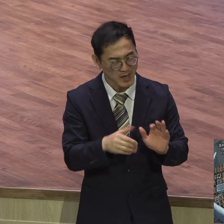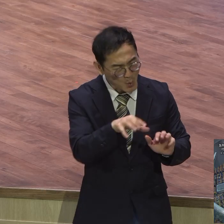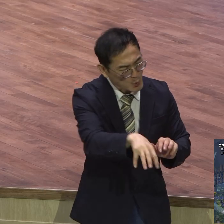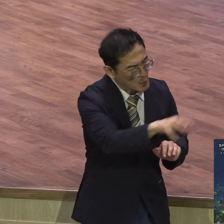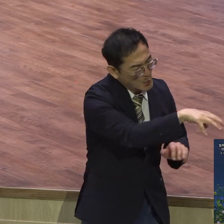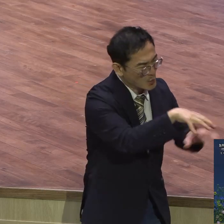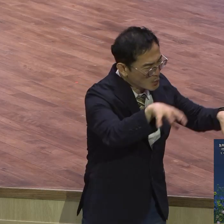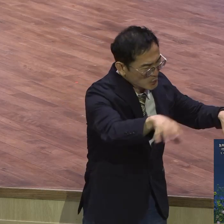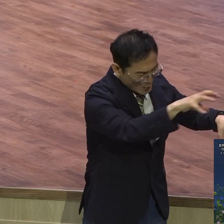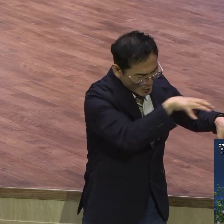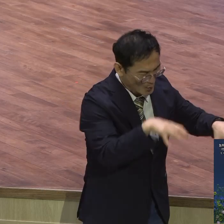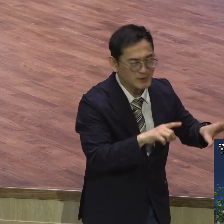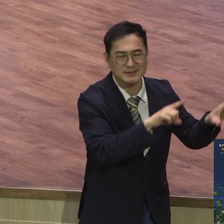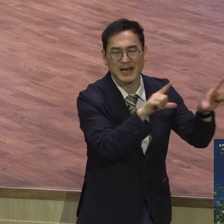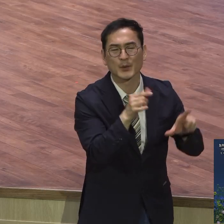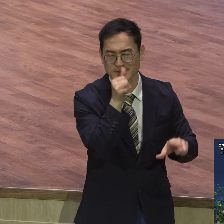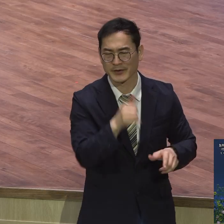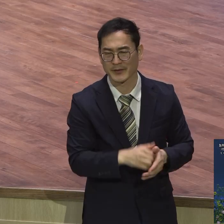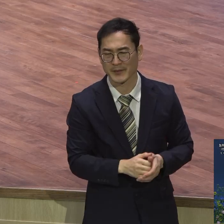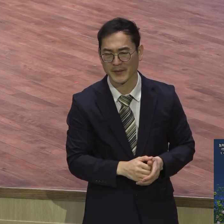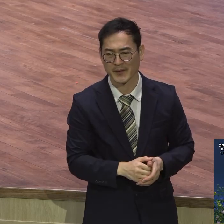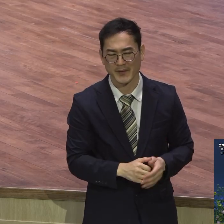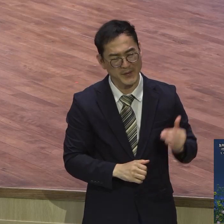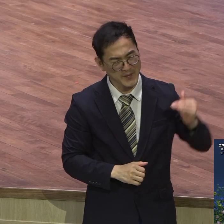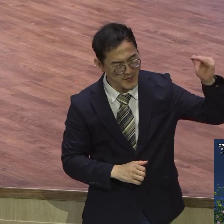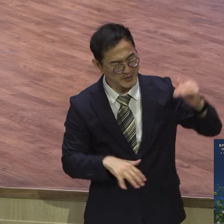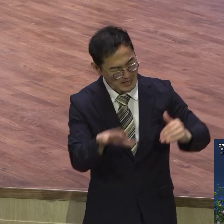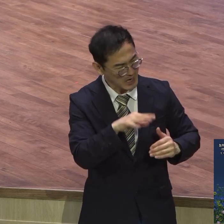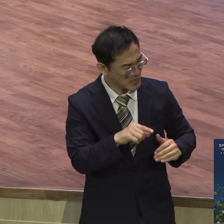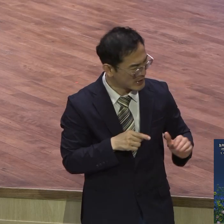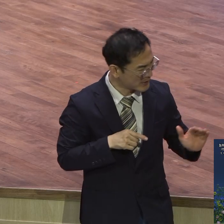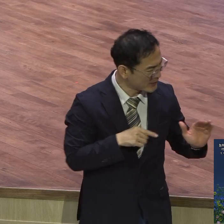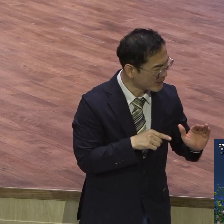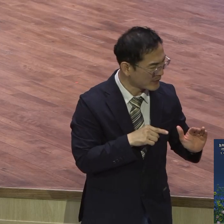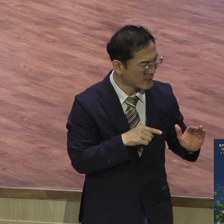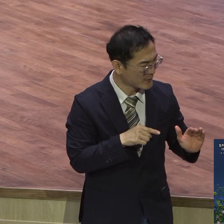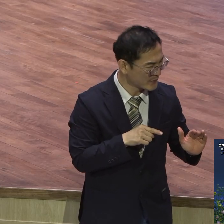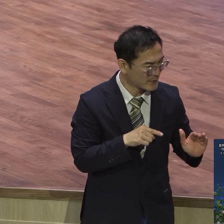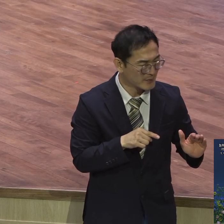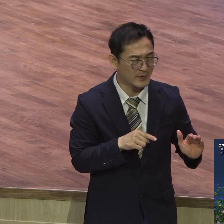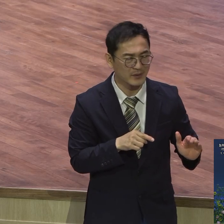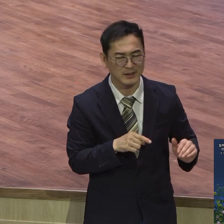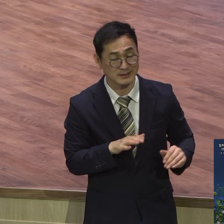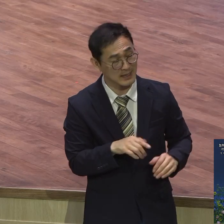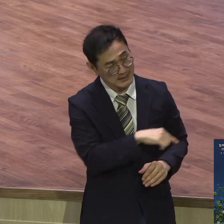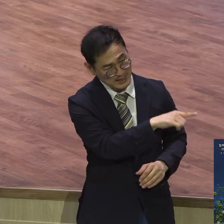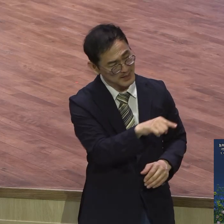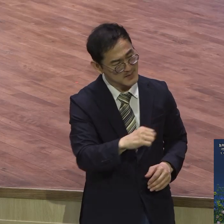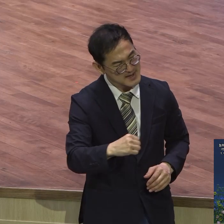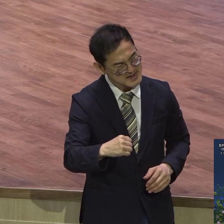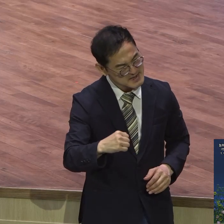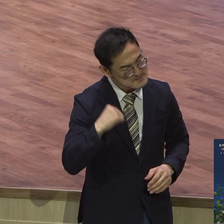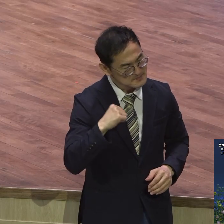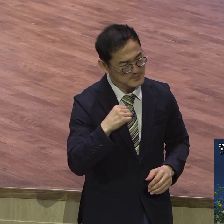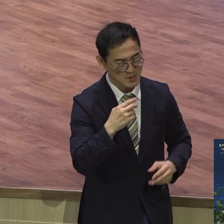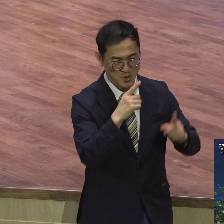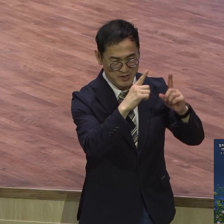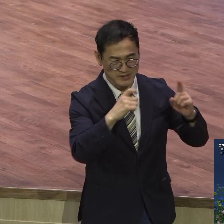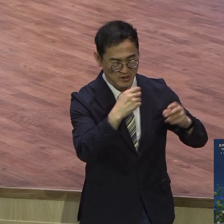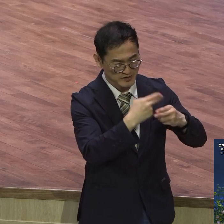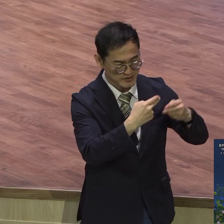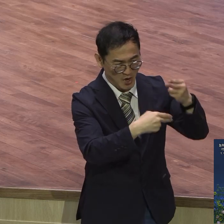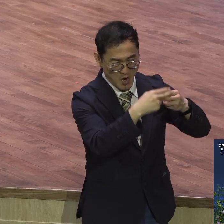그러나 그러나 그러나 그 땅 그 주민은 강하고 성업은 견고하고